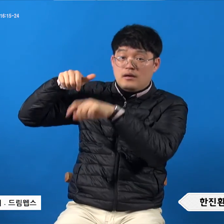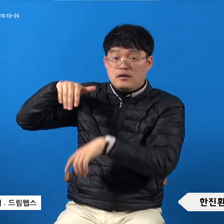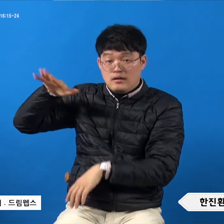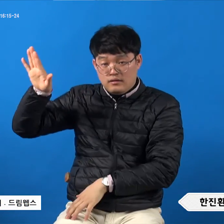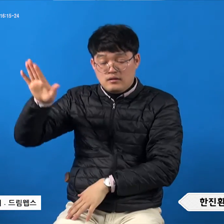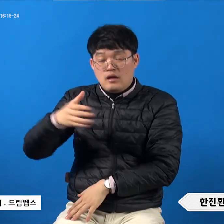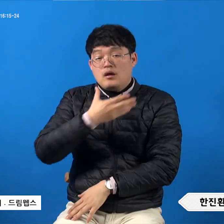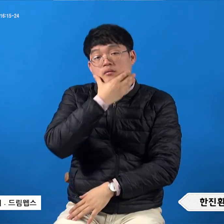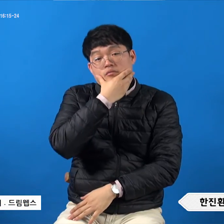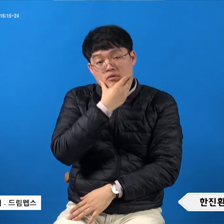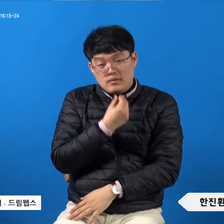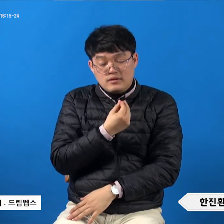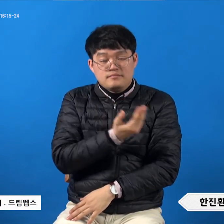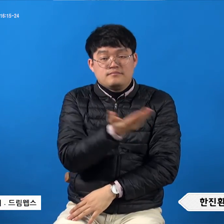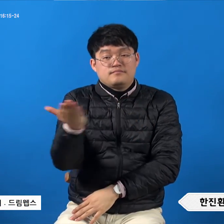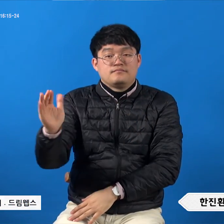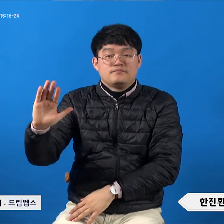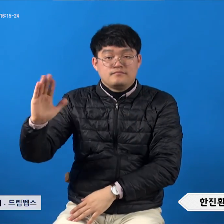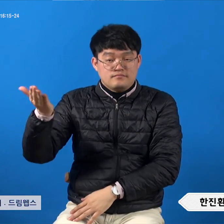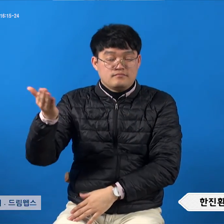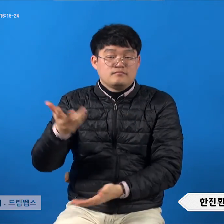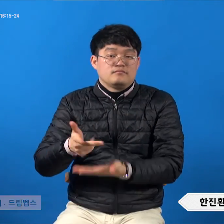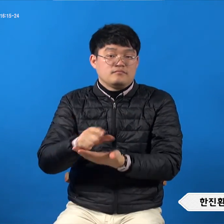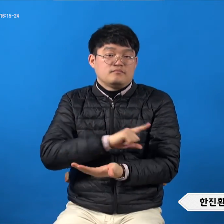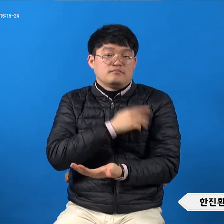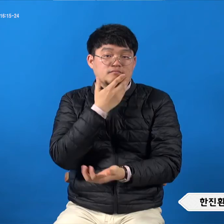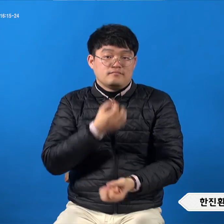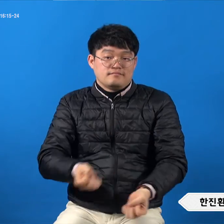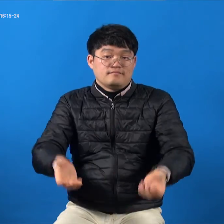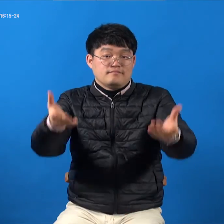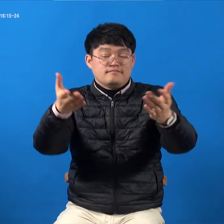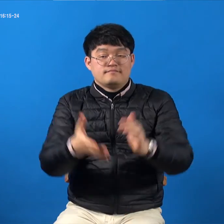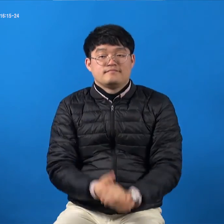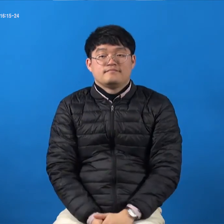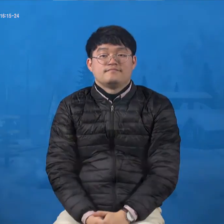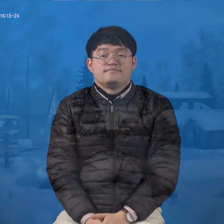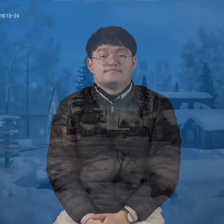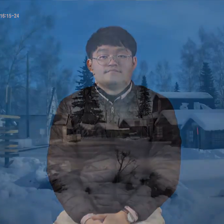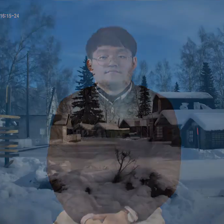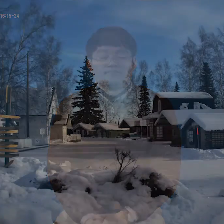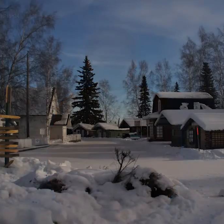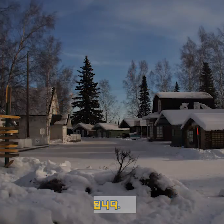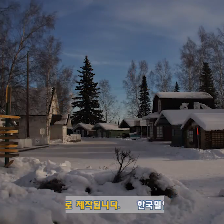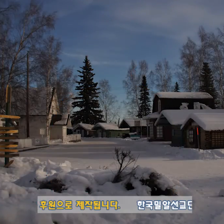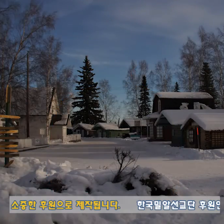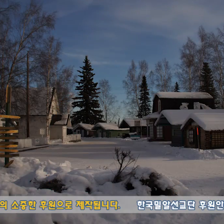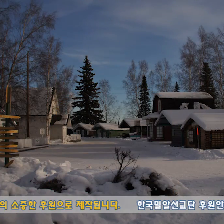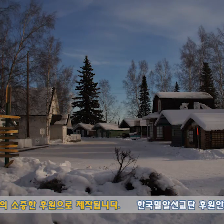그런 복받은 여러분들 다 되시기를 바랍니다.